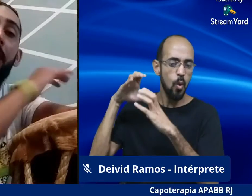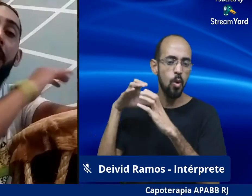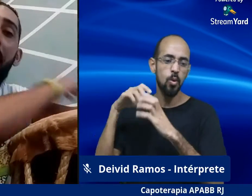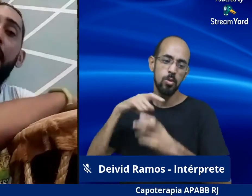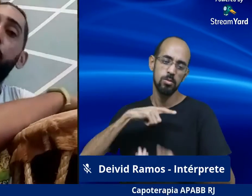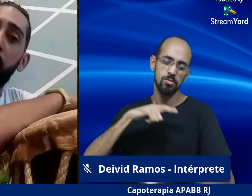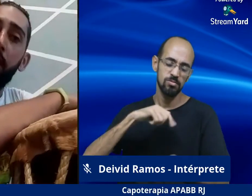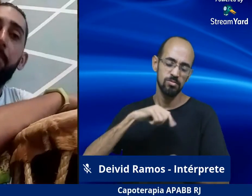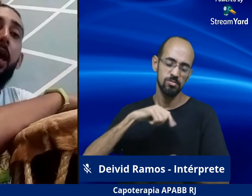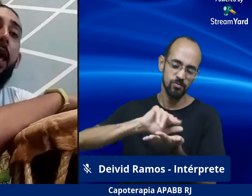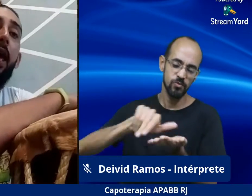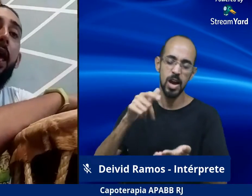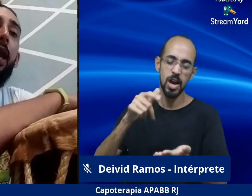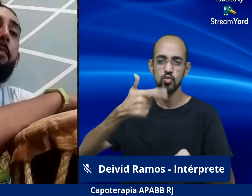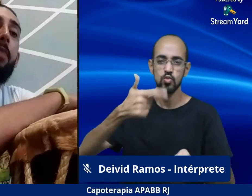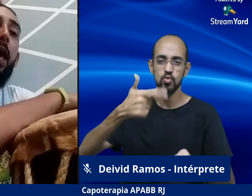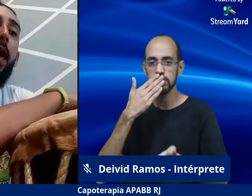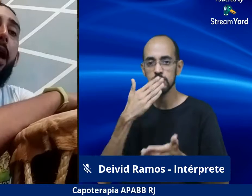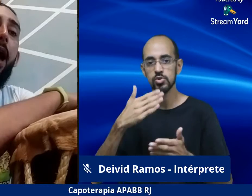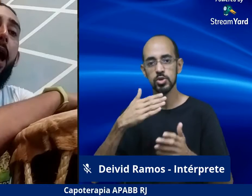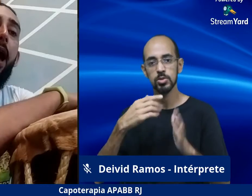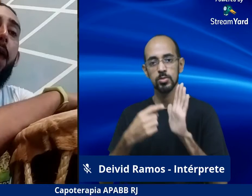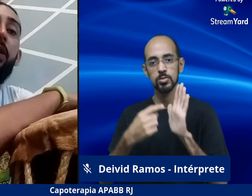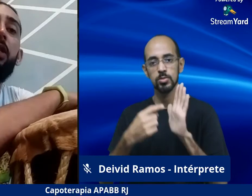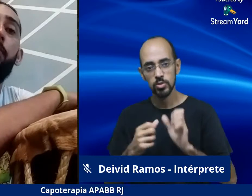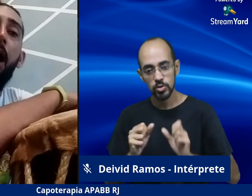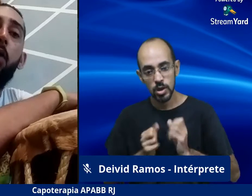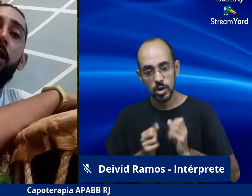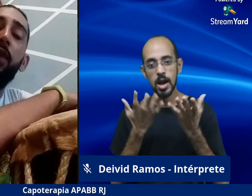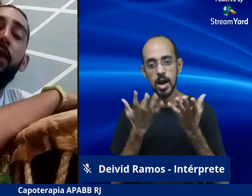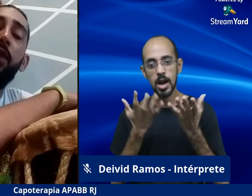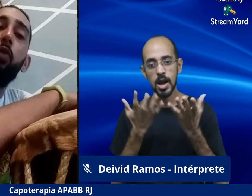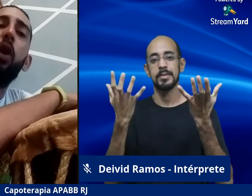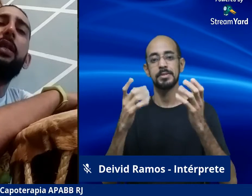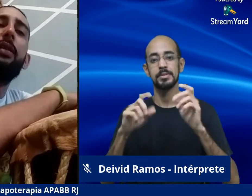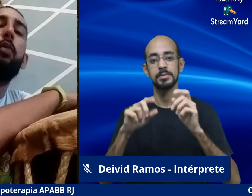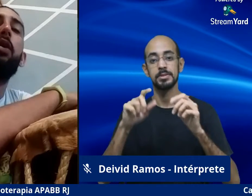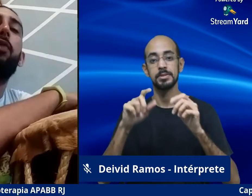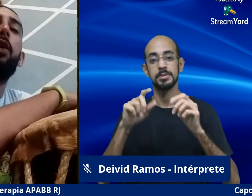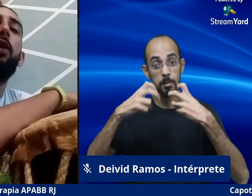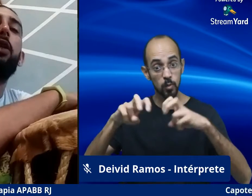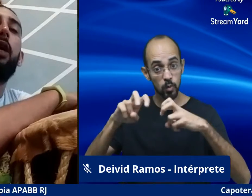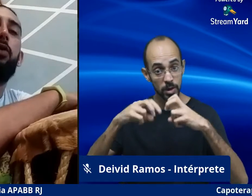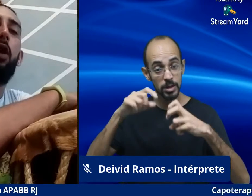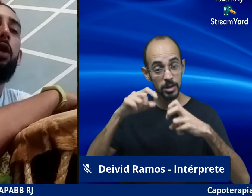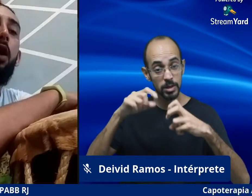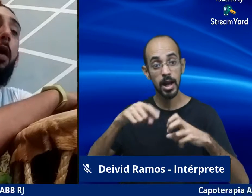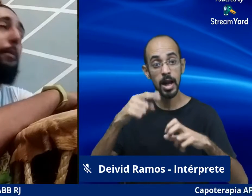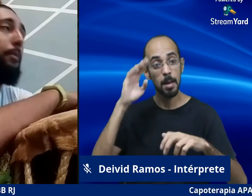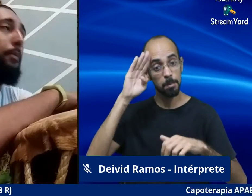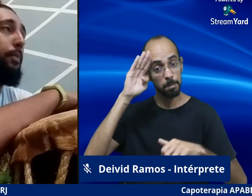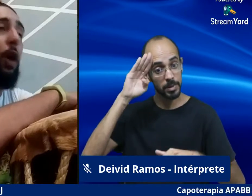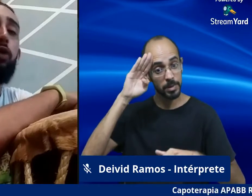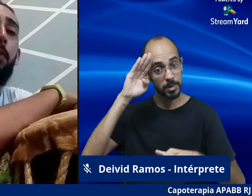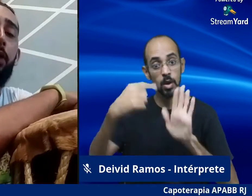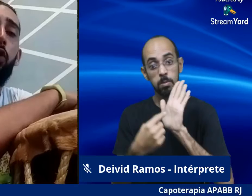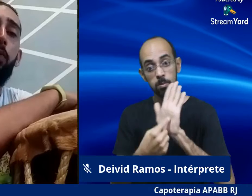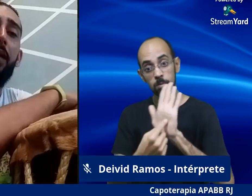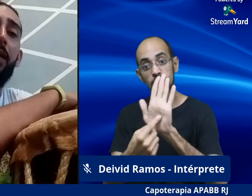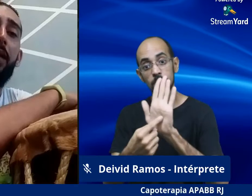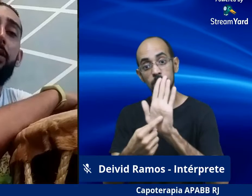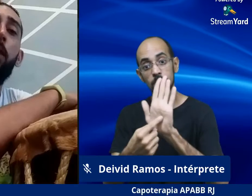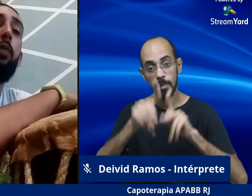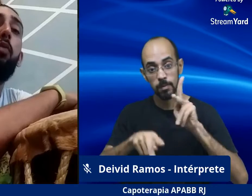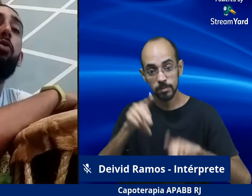né? A capoeira, ela é a principal a levar todas essas manifestações, não só para todo